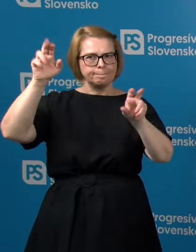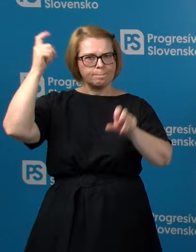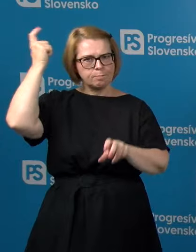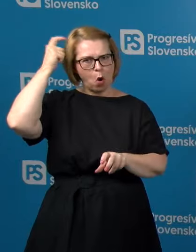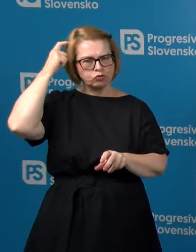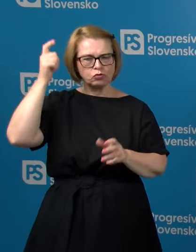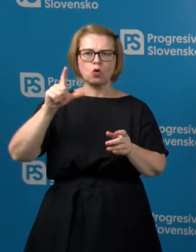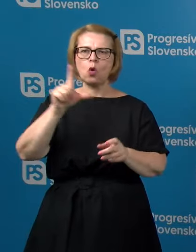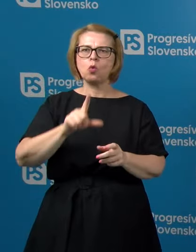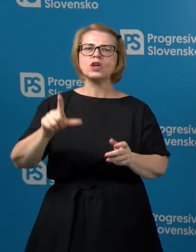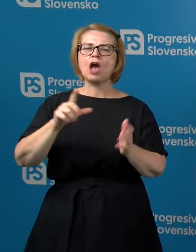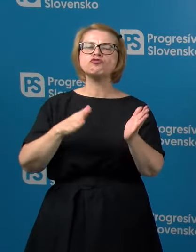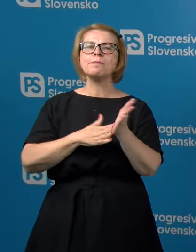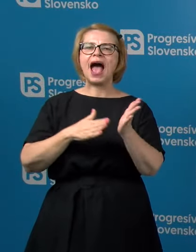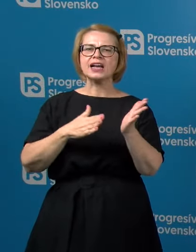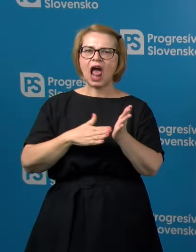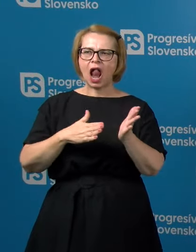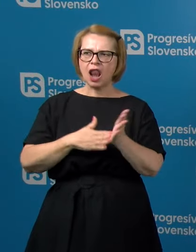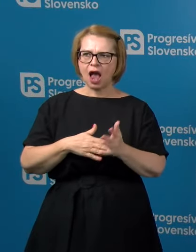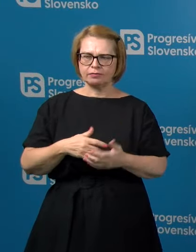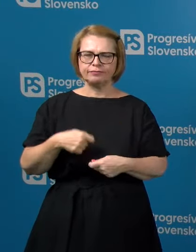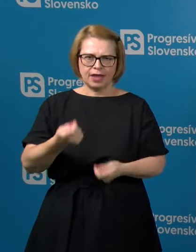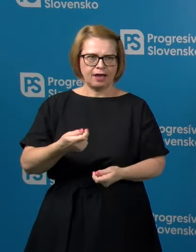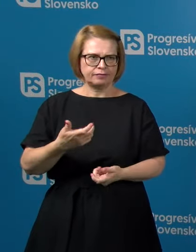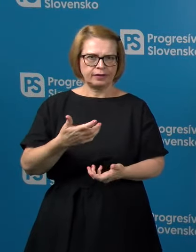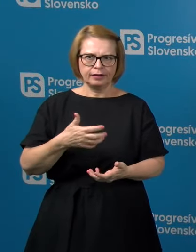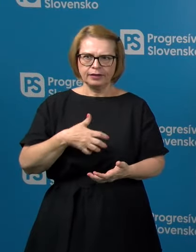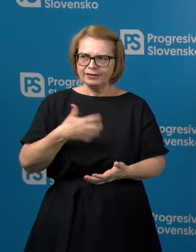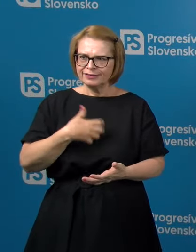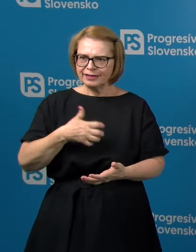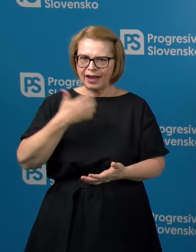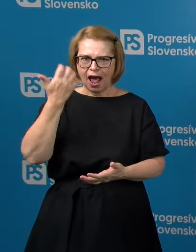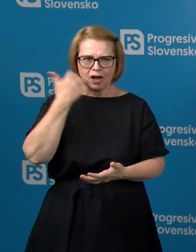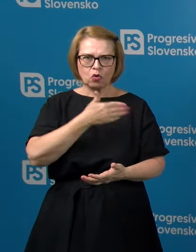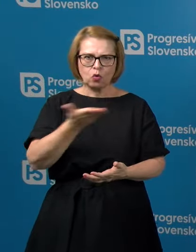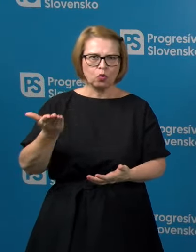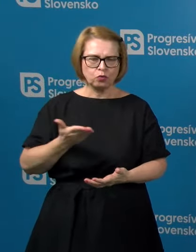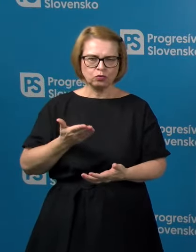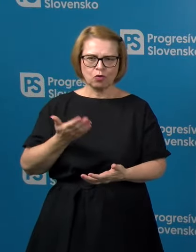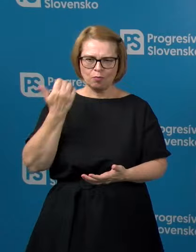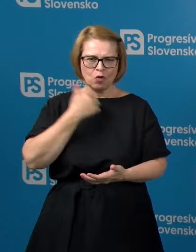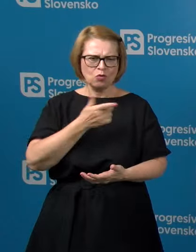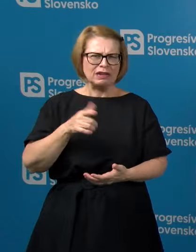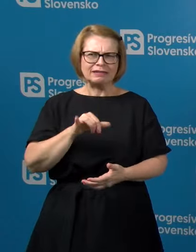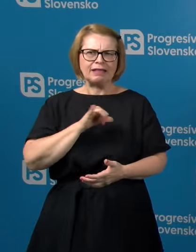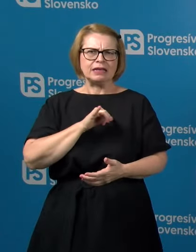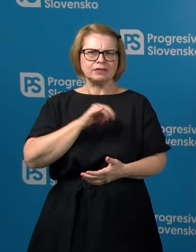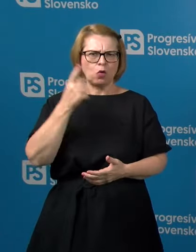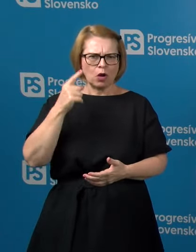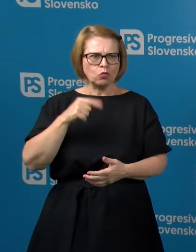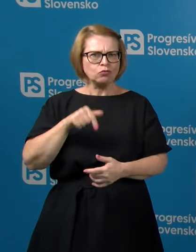Machala, dnes desí aj ľudí, ktorí sa inak o kultúru nezvyknú až tak zaujímať.